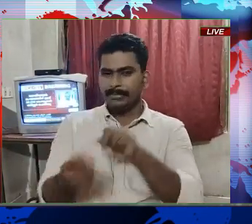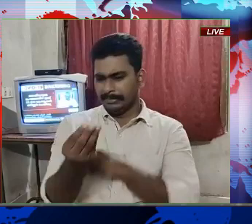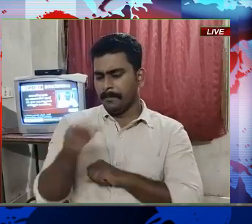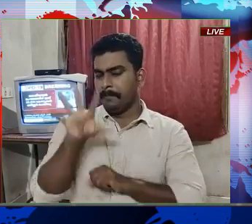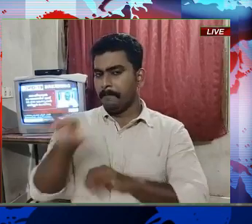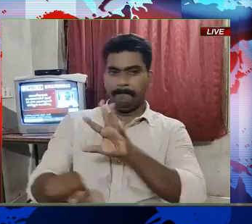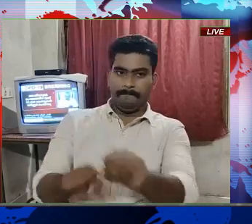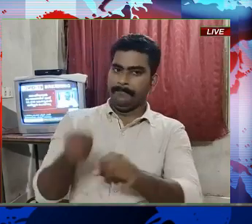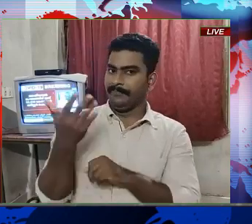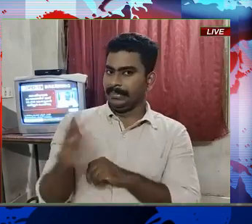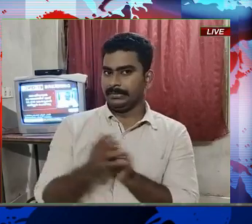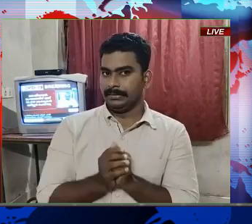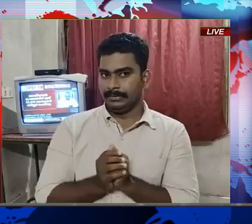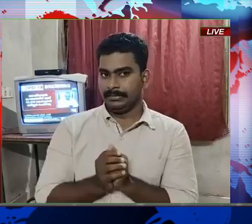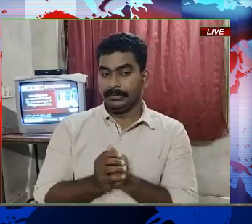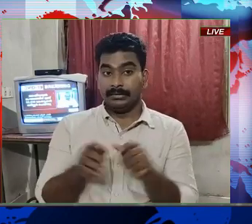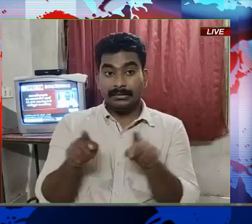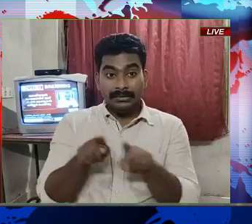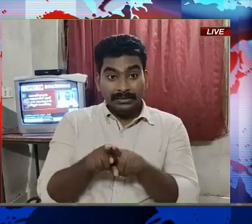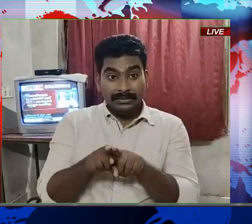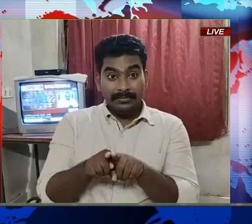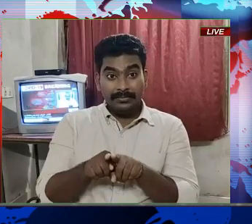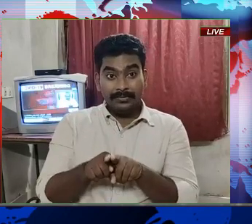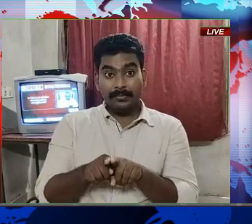ക്രിമിനൽ പശ്ചാത്തലമുള്ളവർ